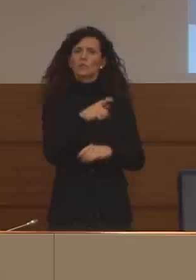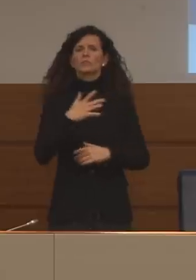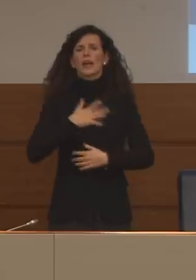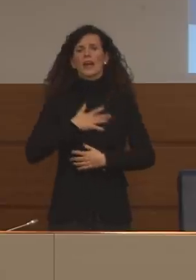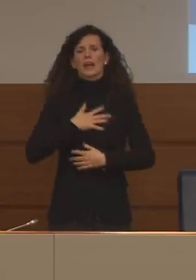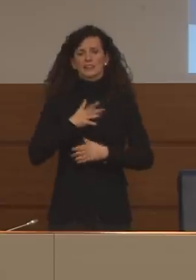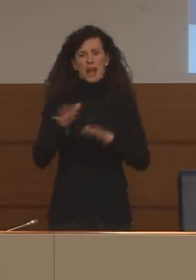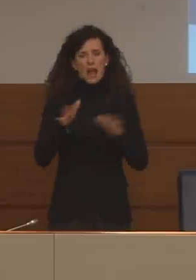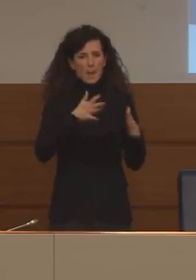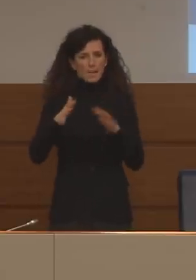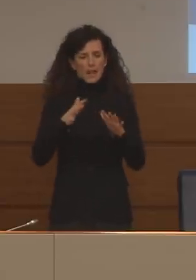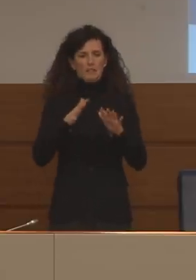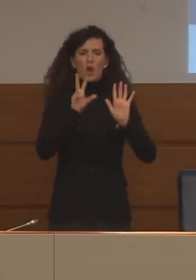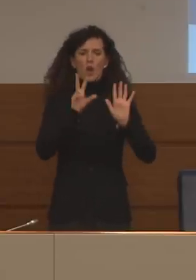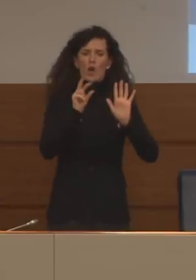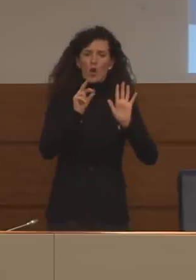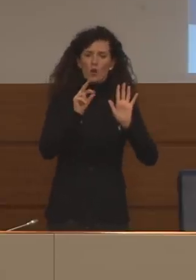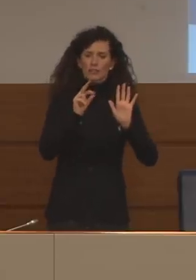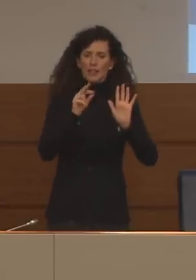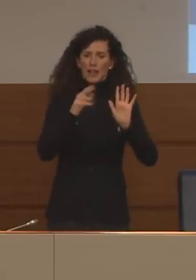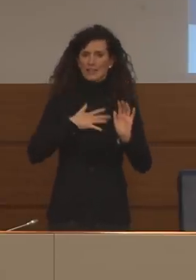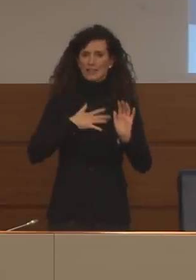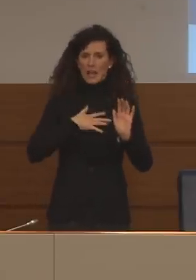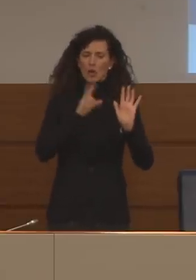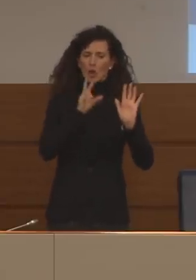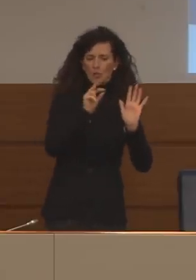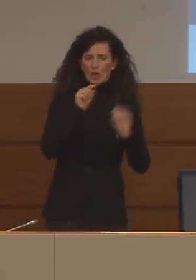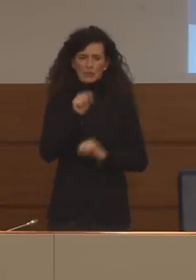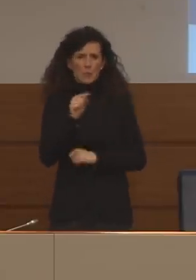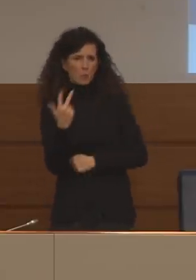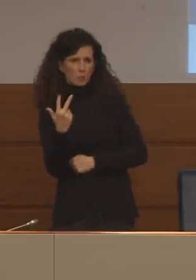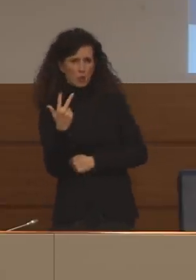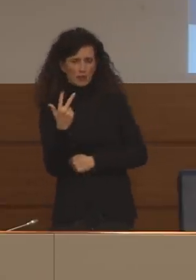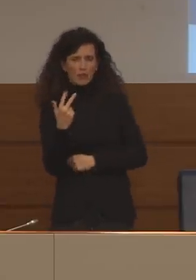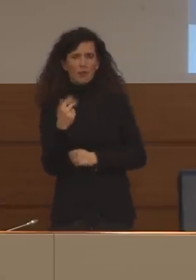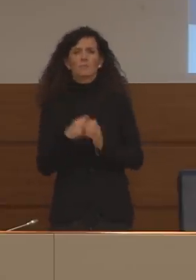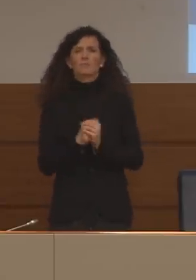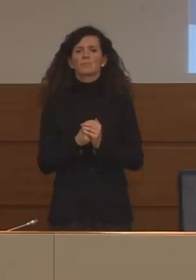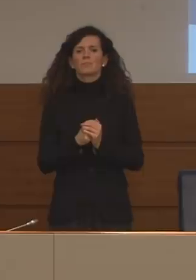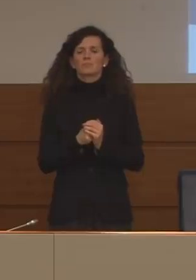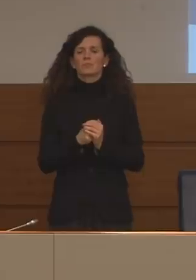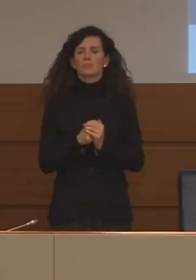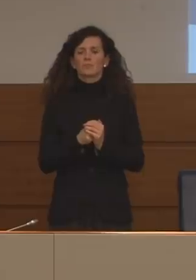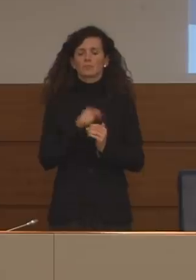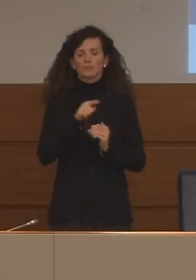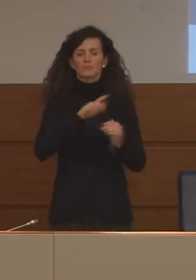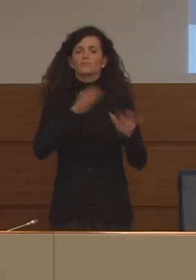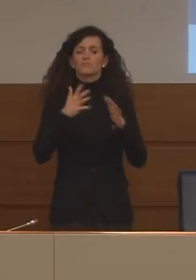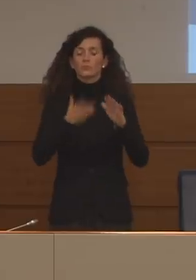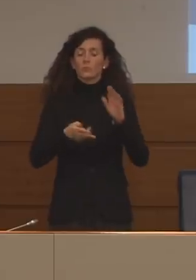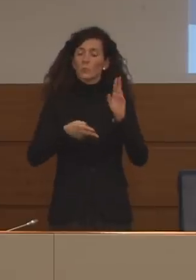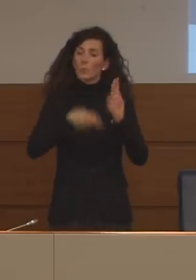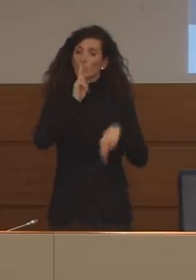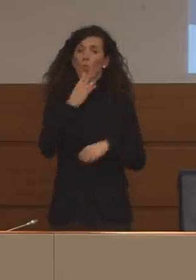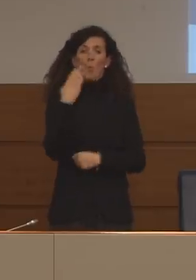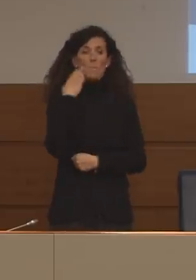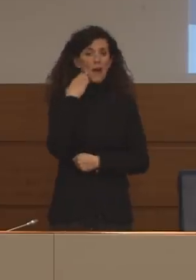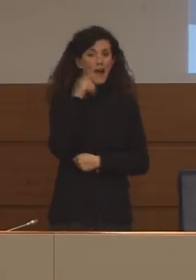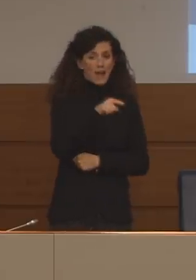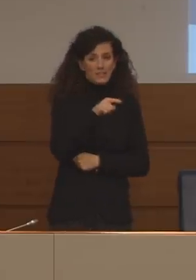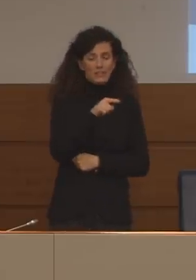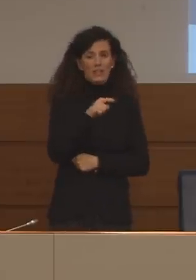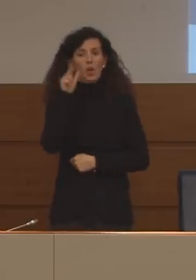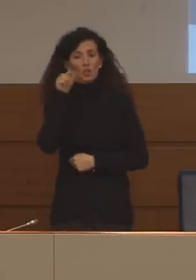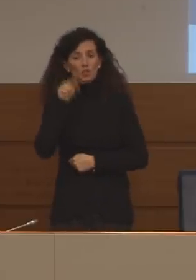80 anni 80.3 e che sostanzialmente sono prevalentemente maschi le donne soltanto